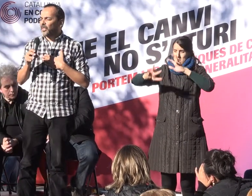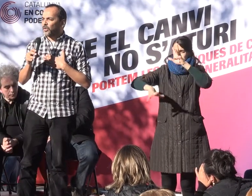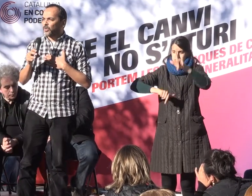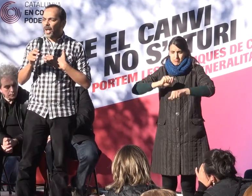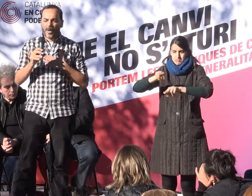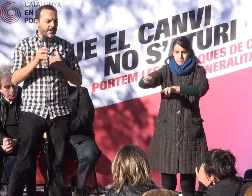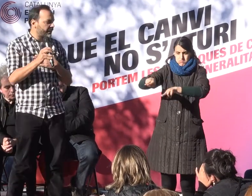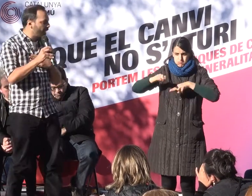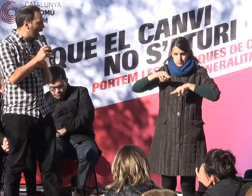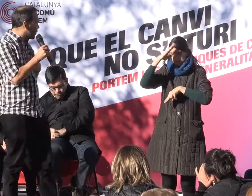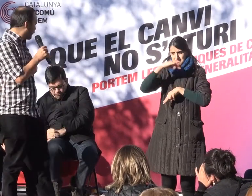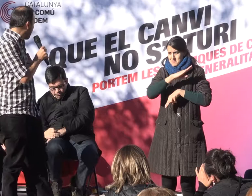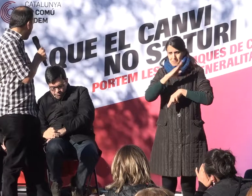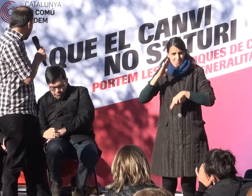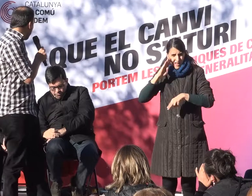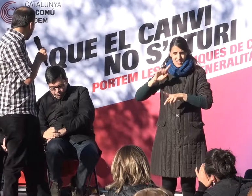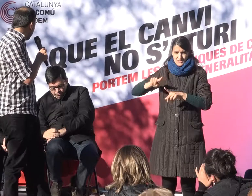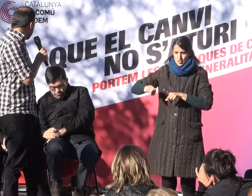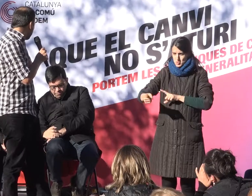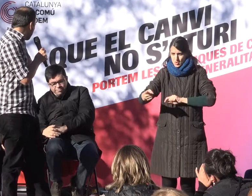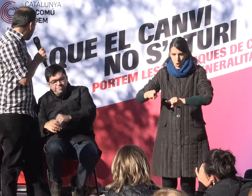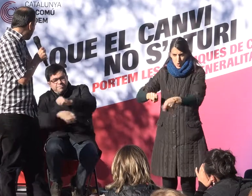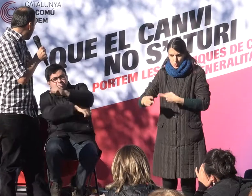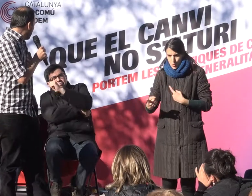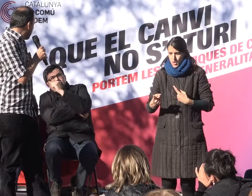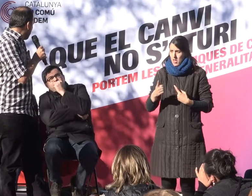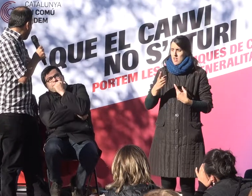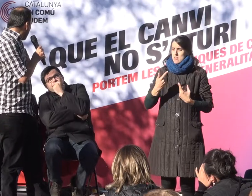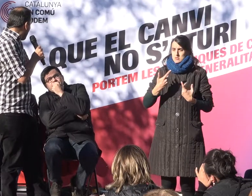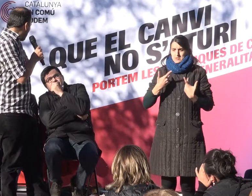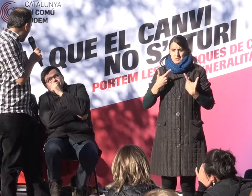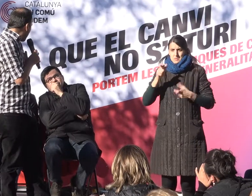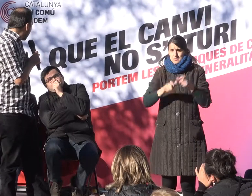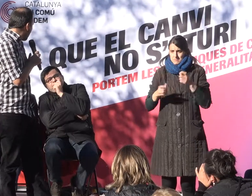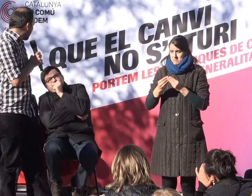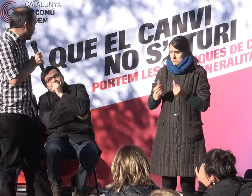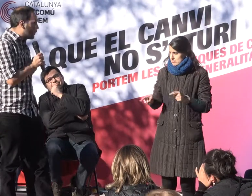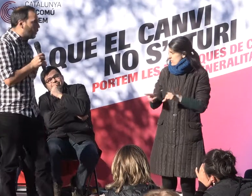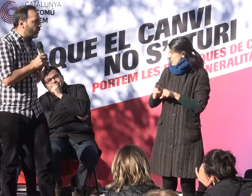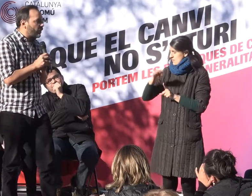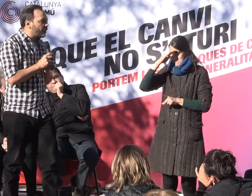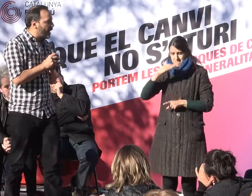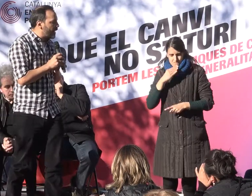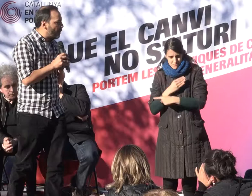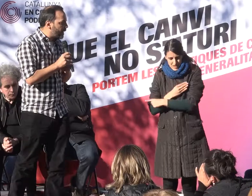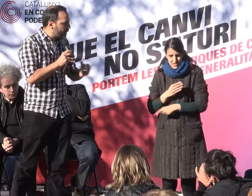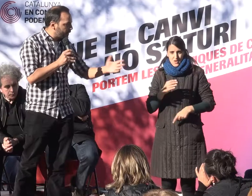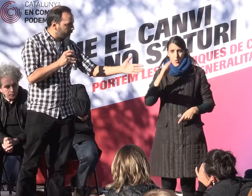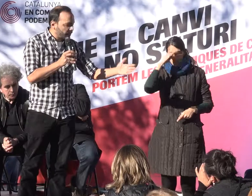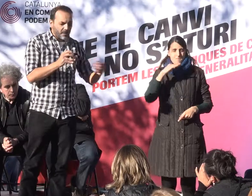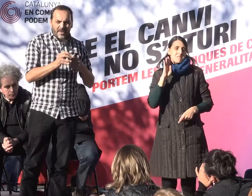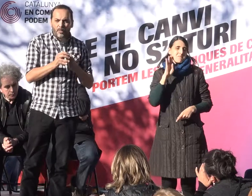padres la que nos torturaban a los que sufrimos desaparecidos como tu papá gerardo como el padre y las